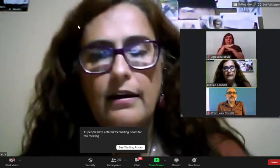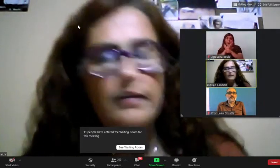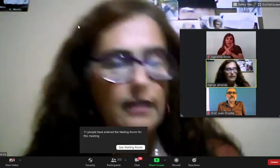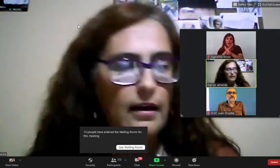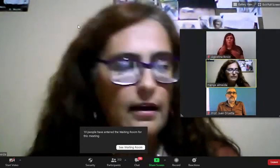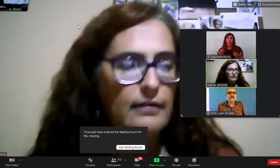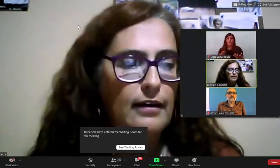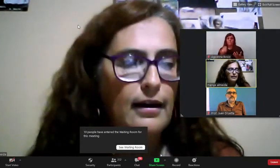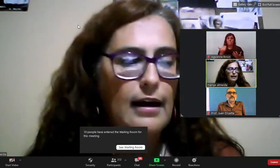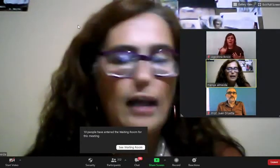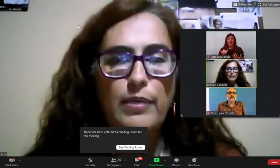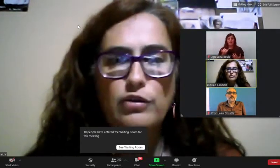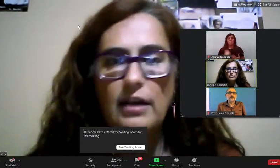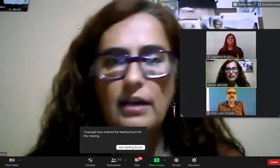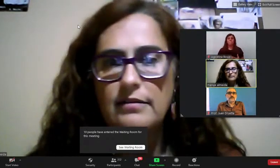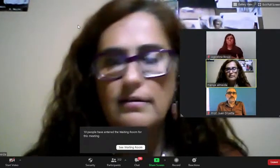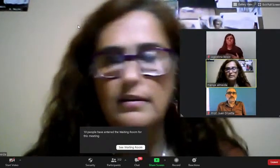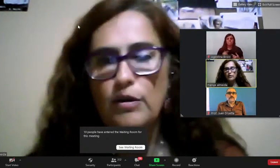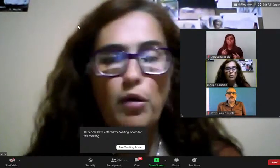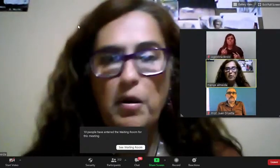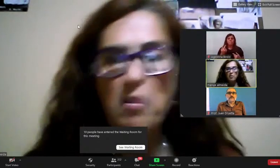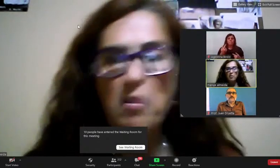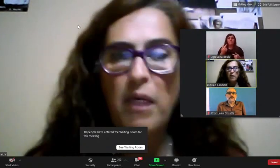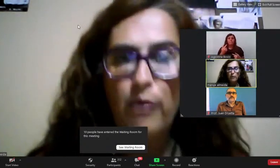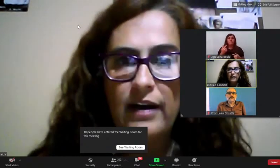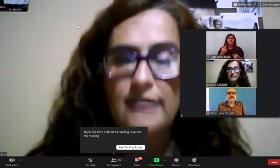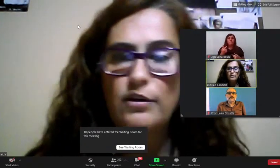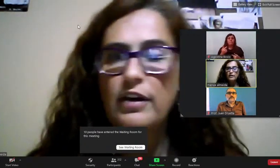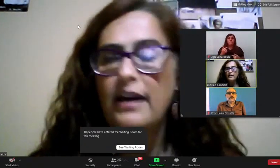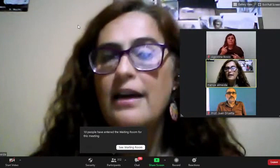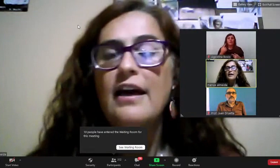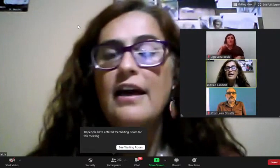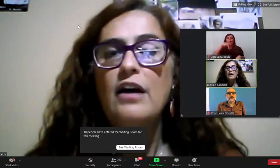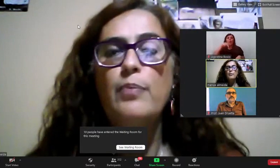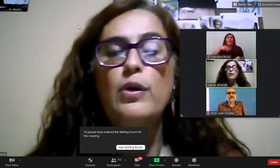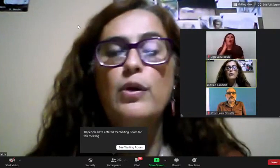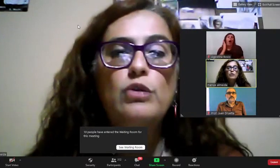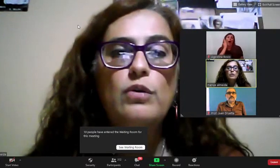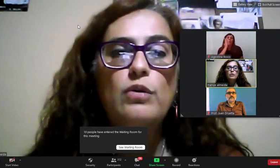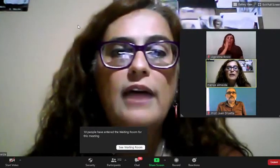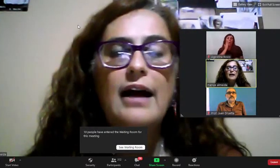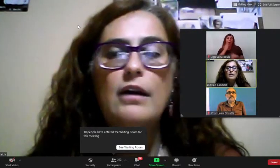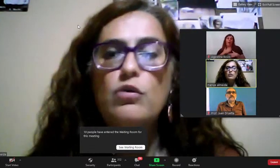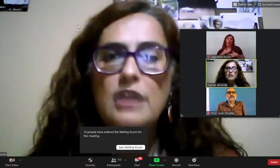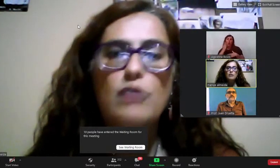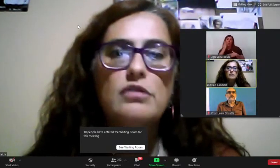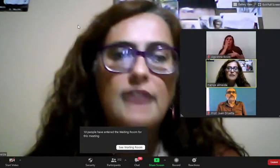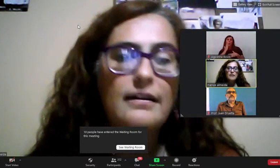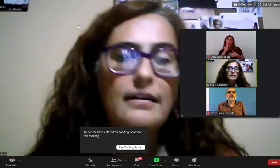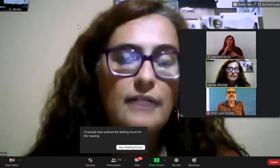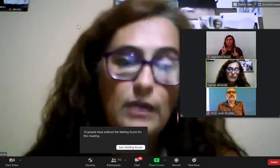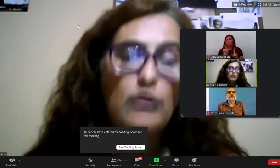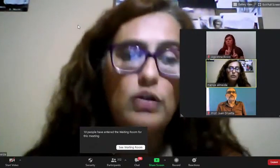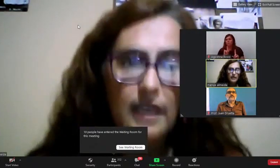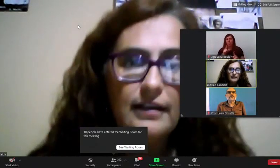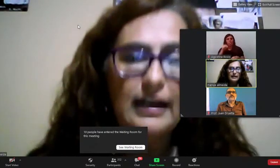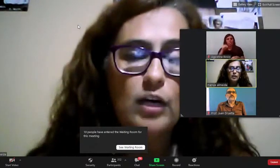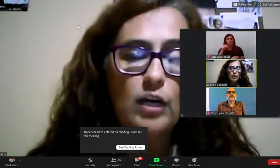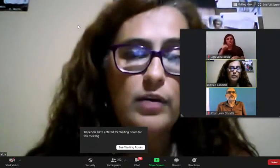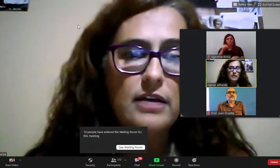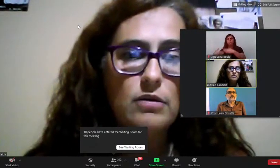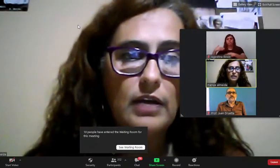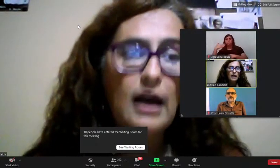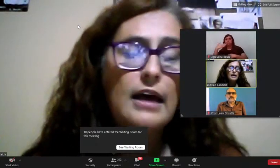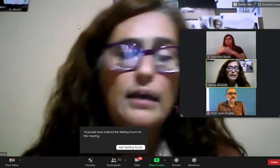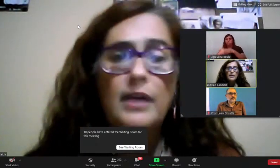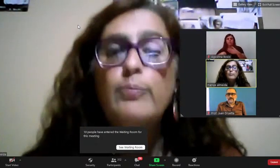porque las personas nos volvimos más buenas, sino que es producto de una lucha constante y una conquista de la